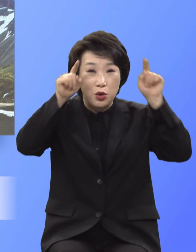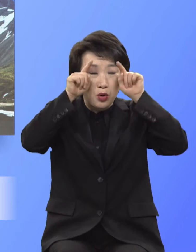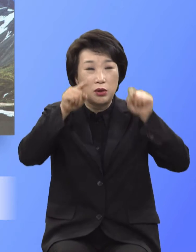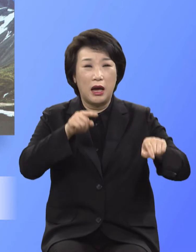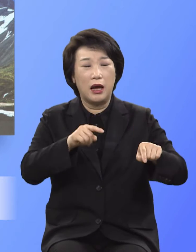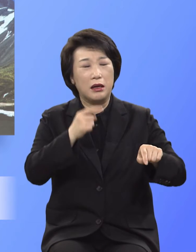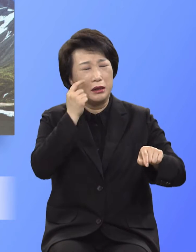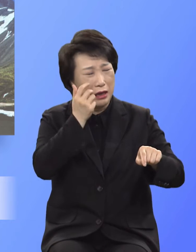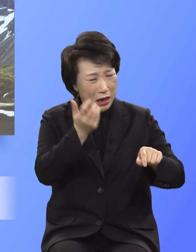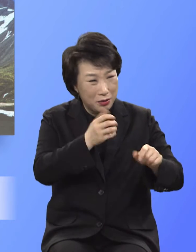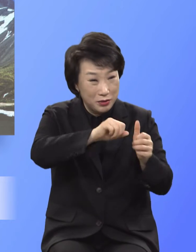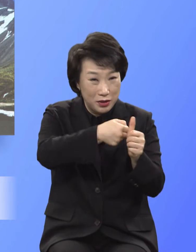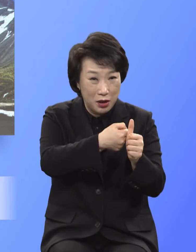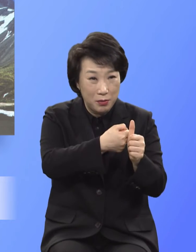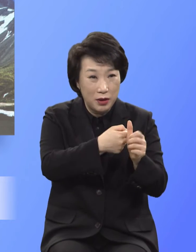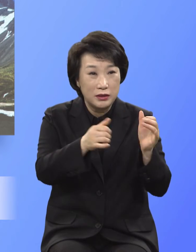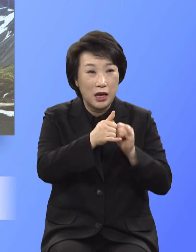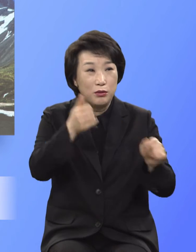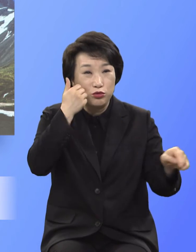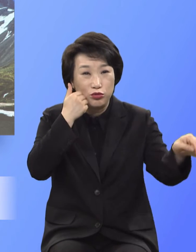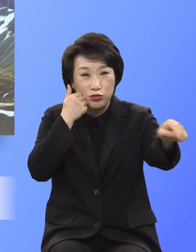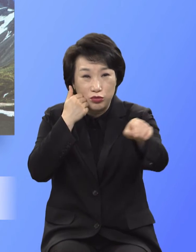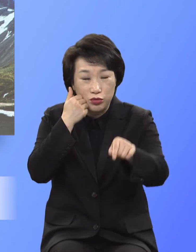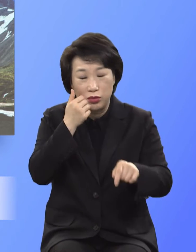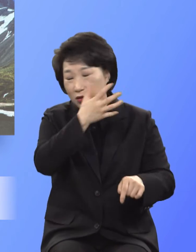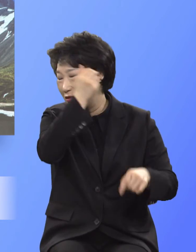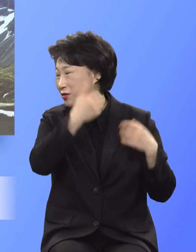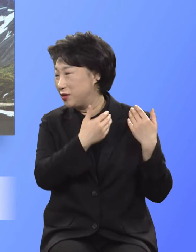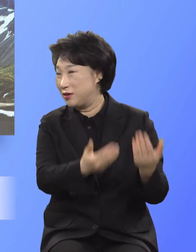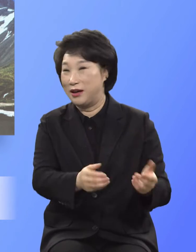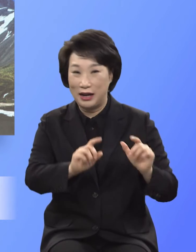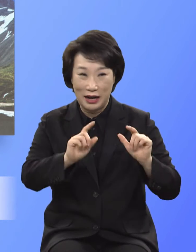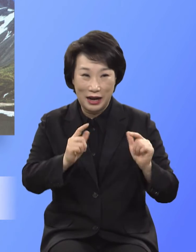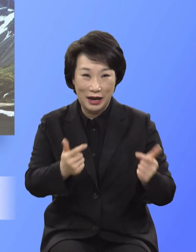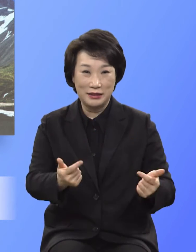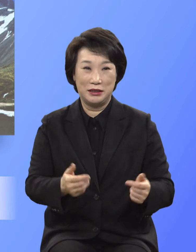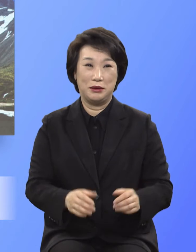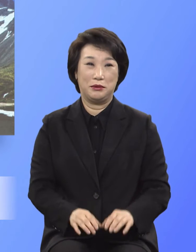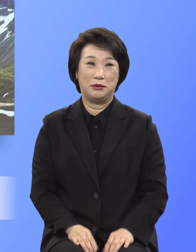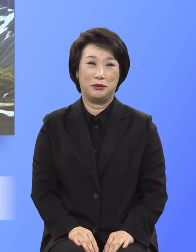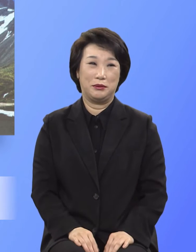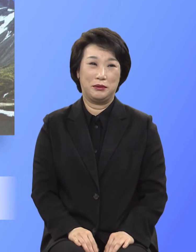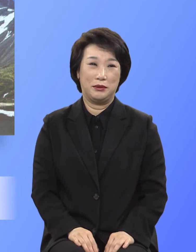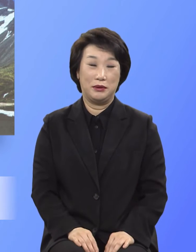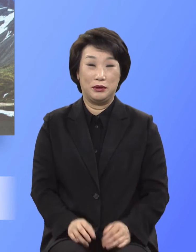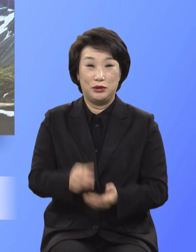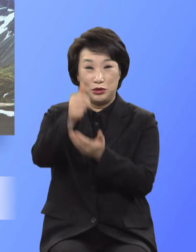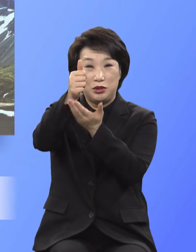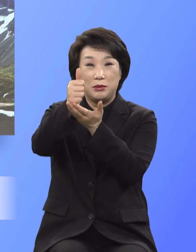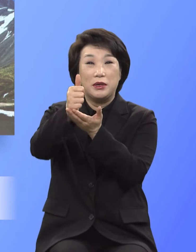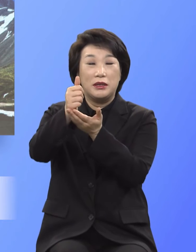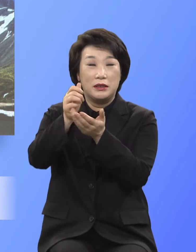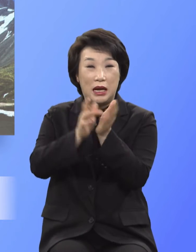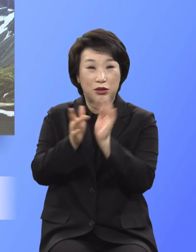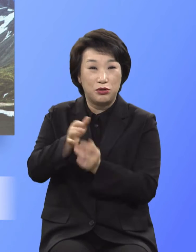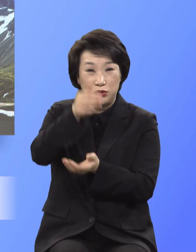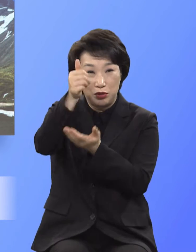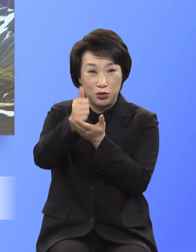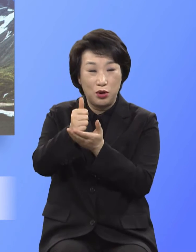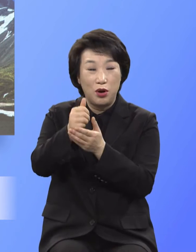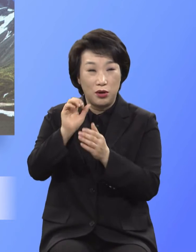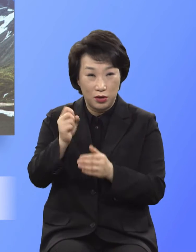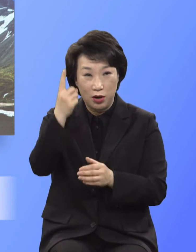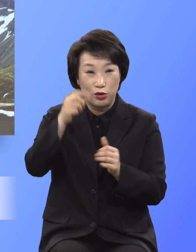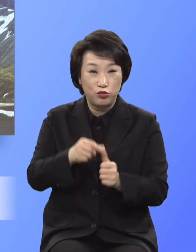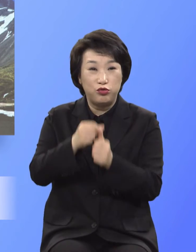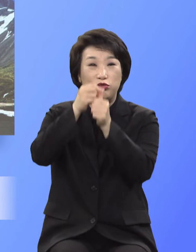지옥의 처절한 형벌 받을 자들을 방관하지 아니하시고 주님은 예수 그리스도로